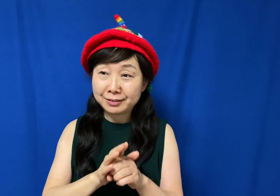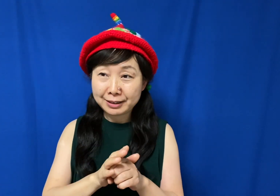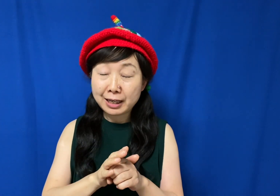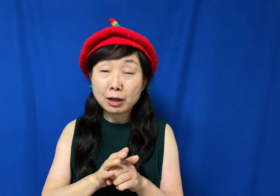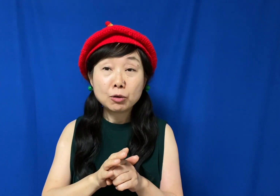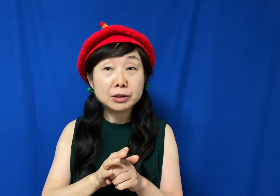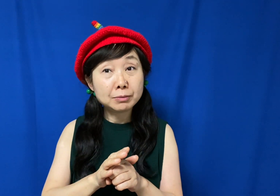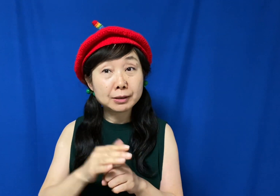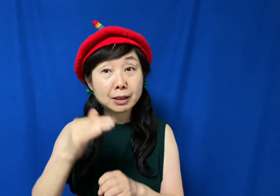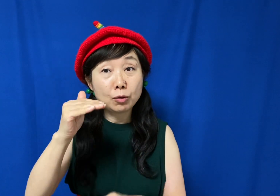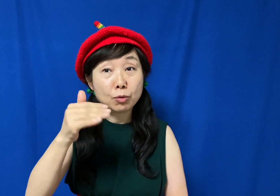たら、